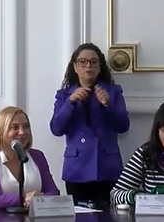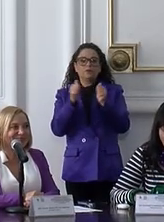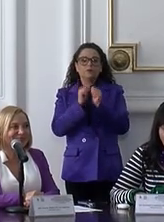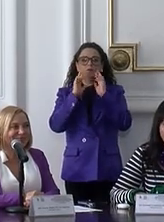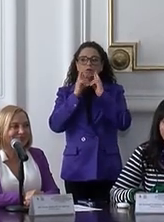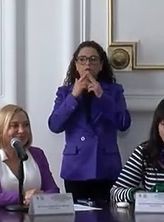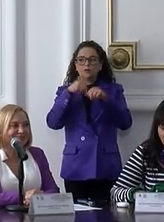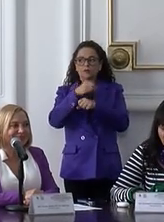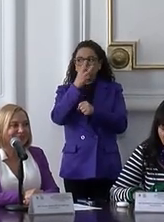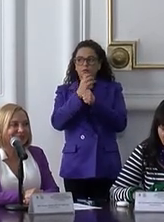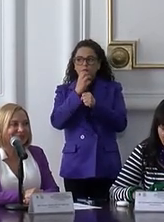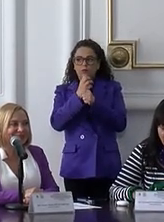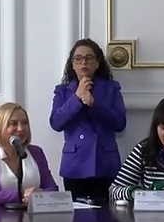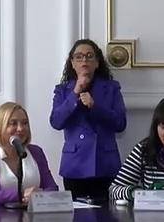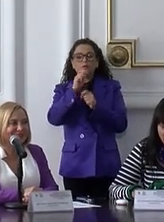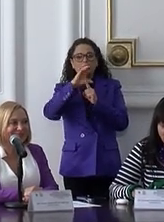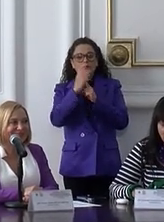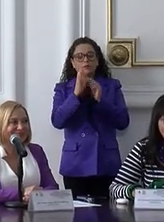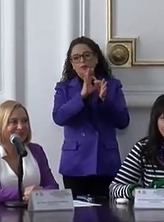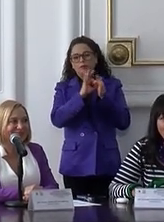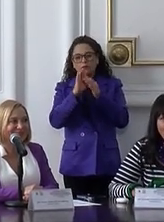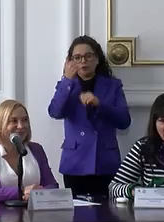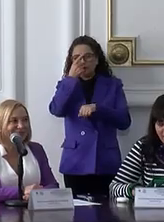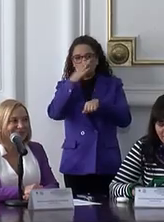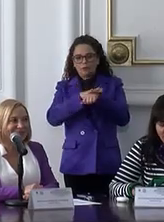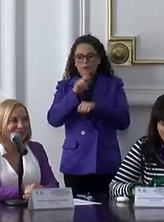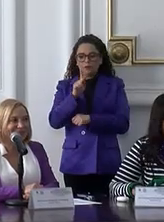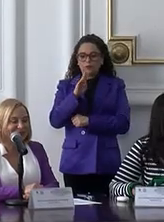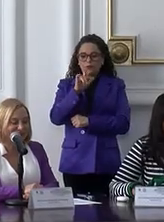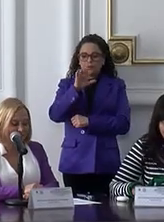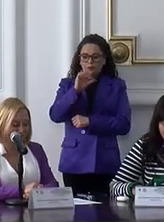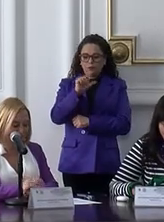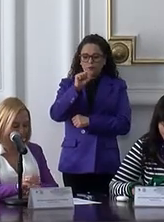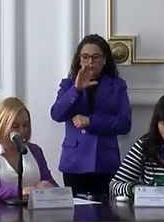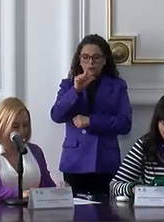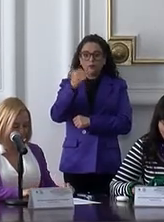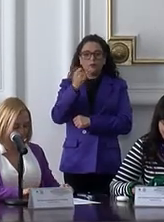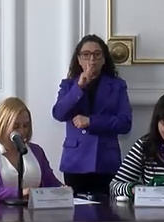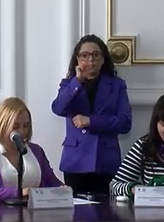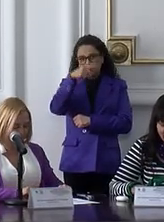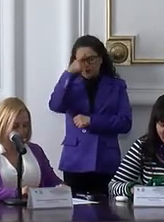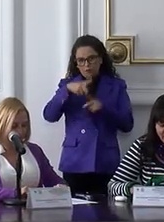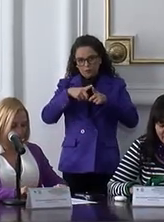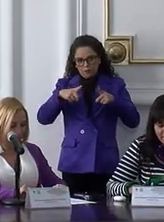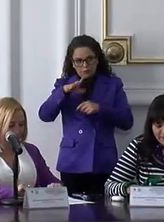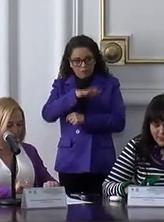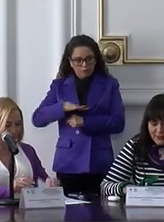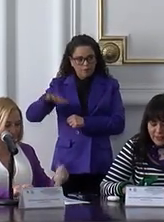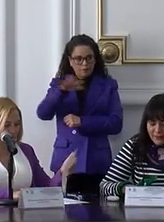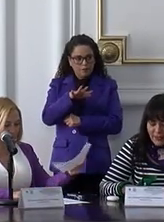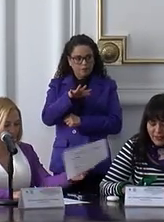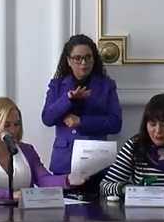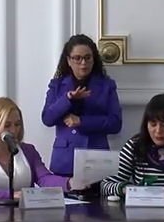sesión extraordinaria de las Comisiones Unidas de Administración Pública Local y de Planeación del Desarrollo. Presidenta,